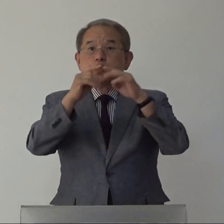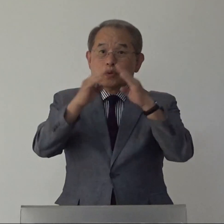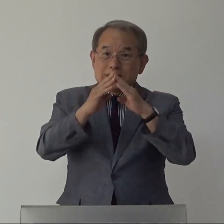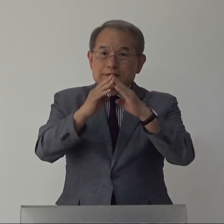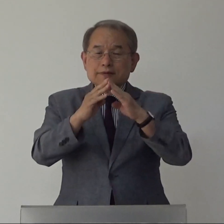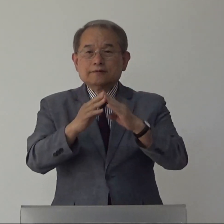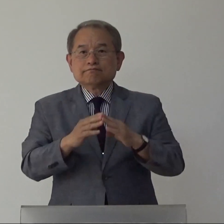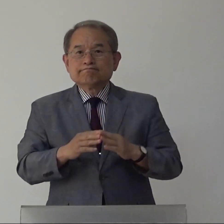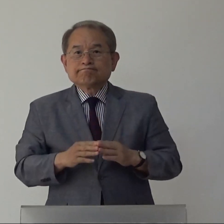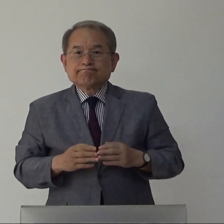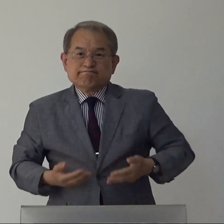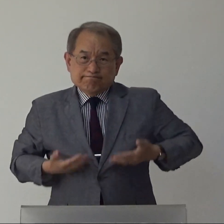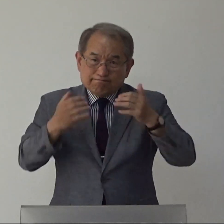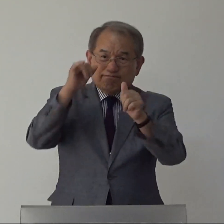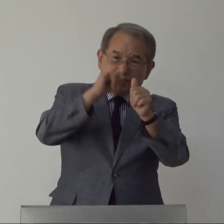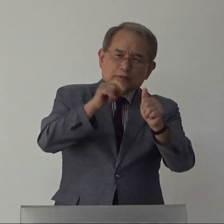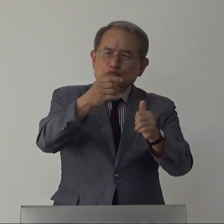모든 교회의 근심거리가 됩니다.